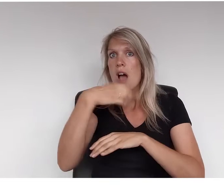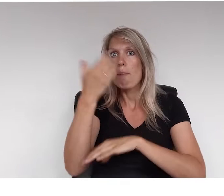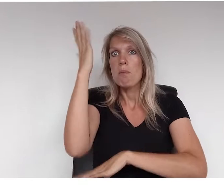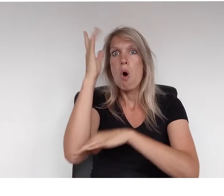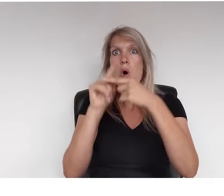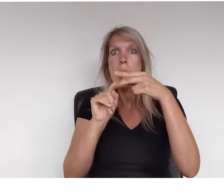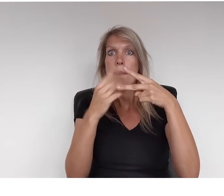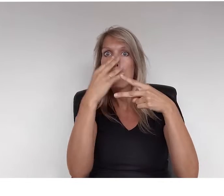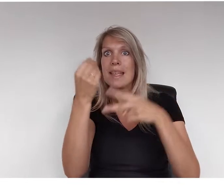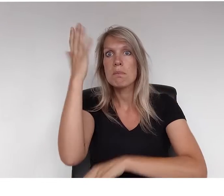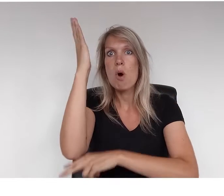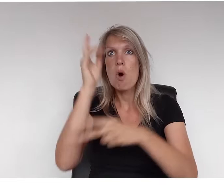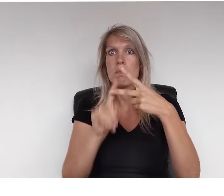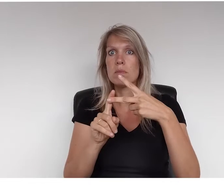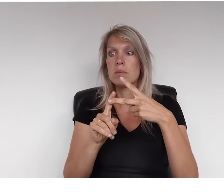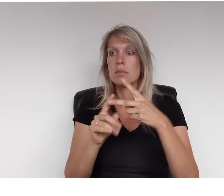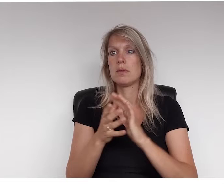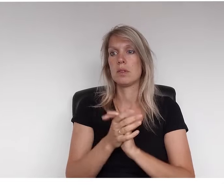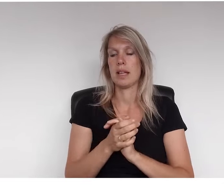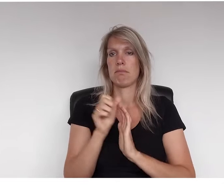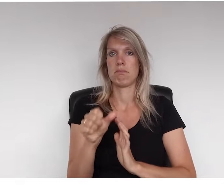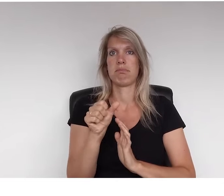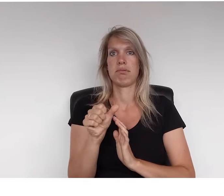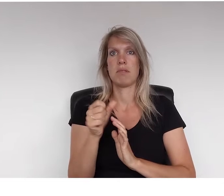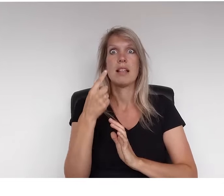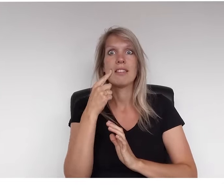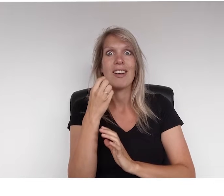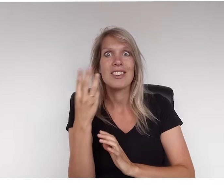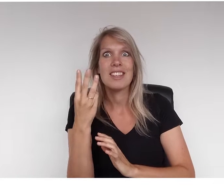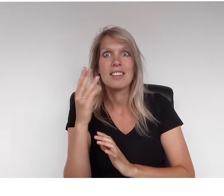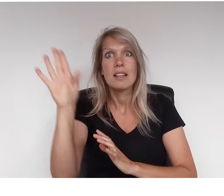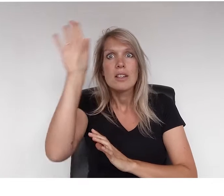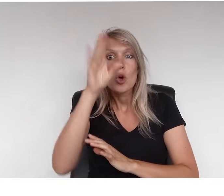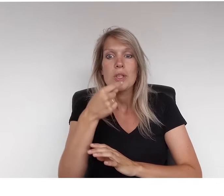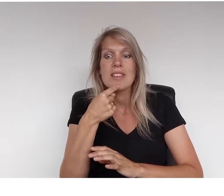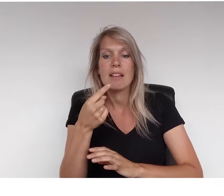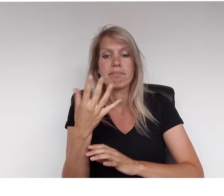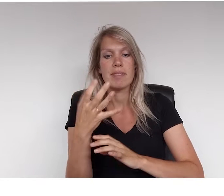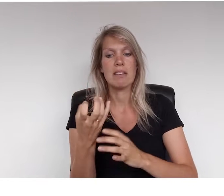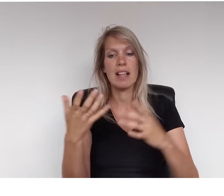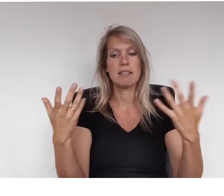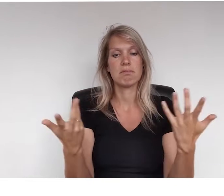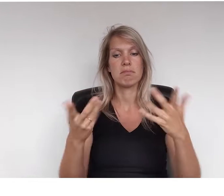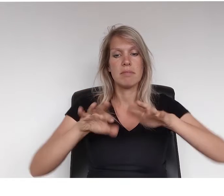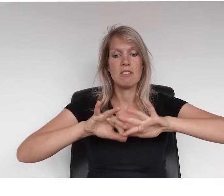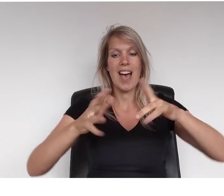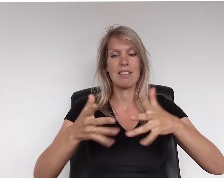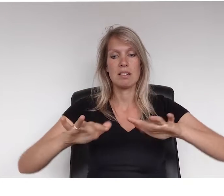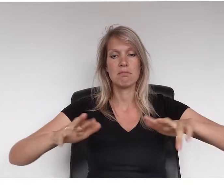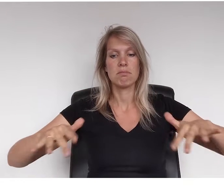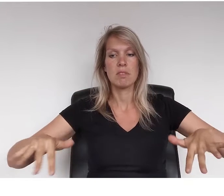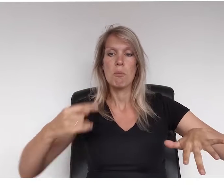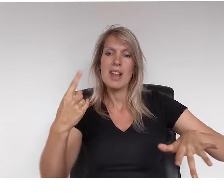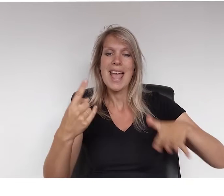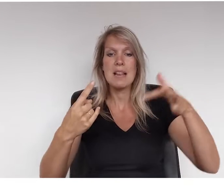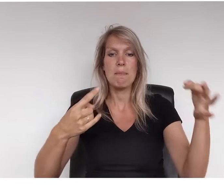ik druk erop. Daar komt die. Dag 3. En God zei, ik wil dat het water beneden op de aarde naar één plek stroomt. Zodat er